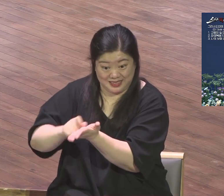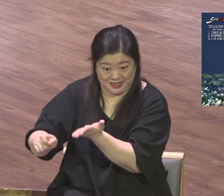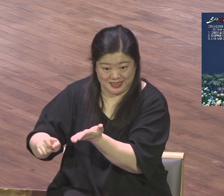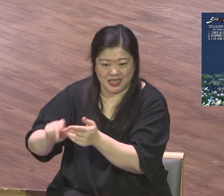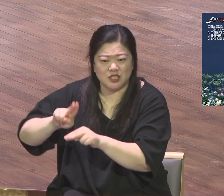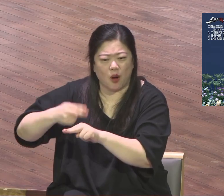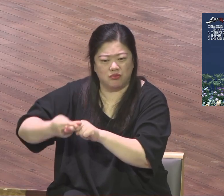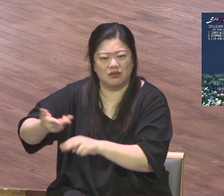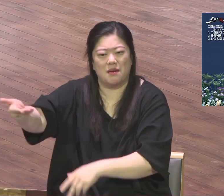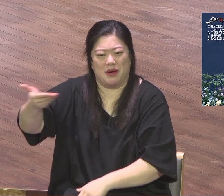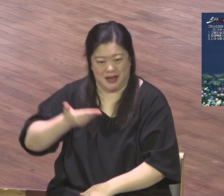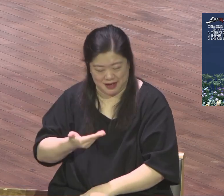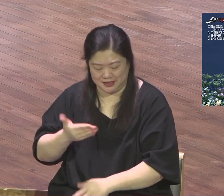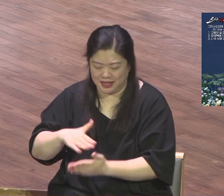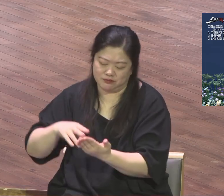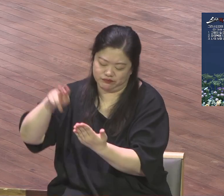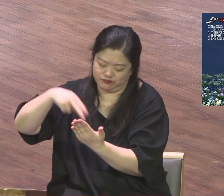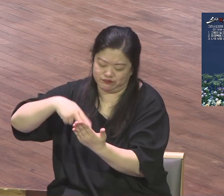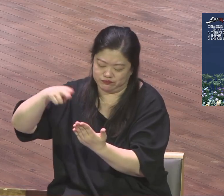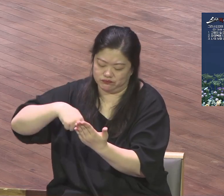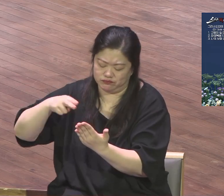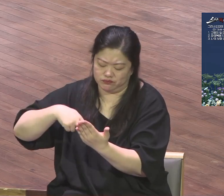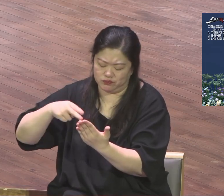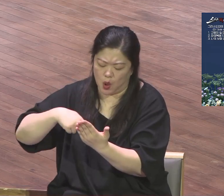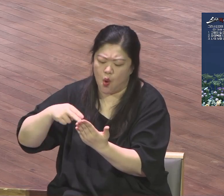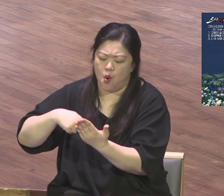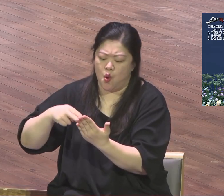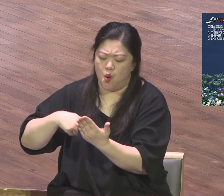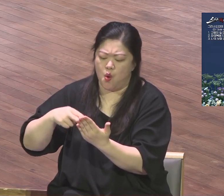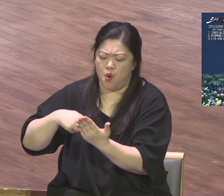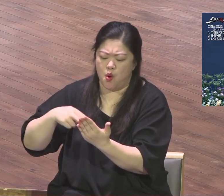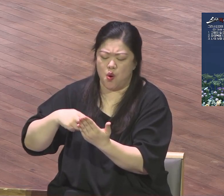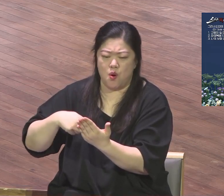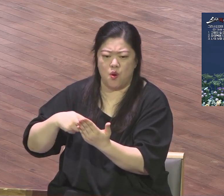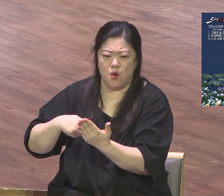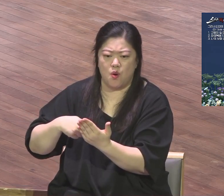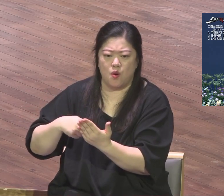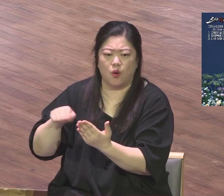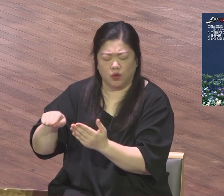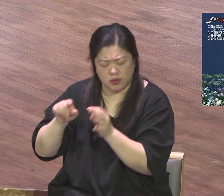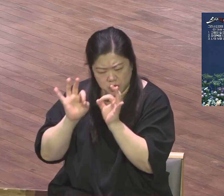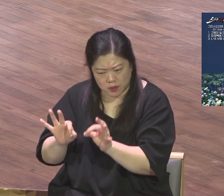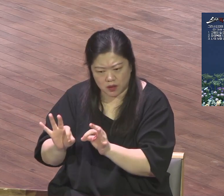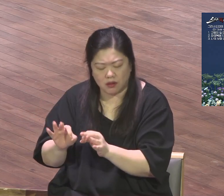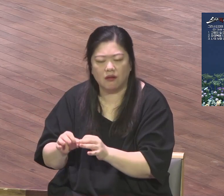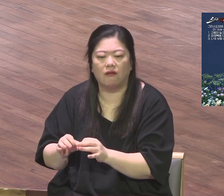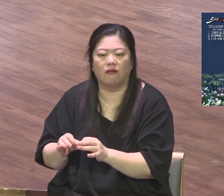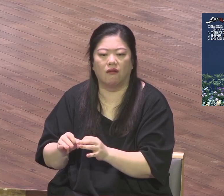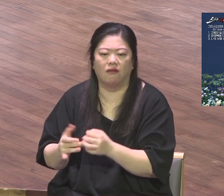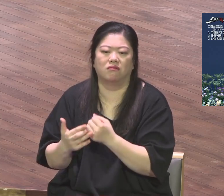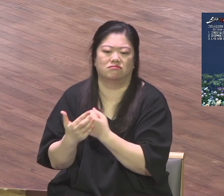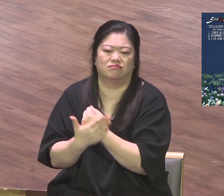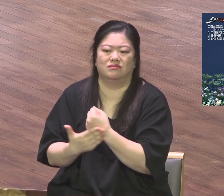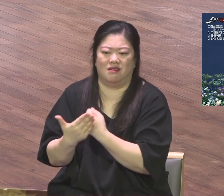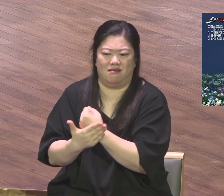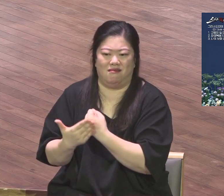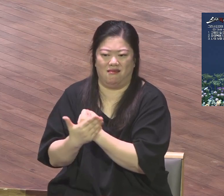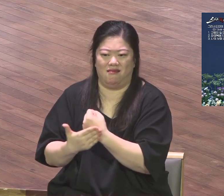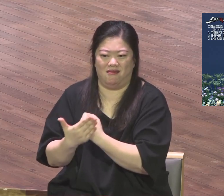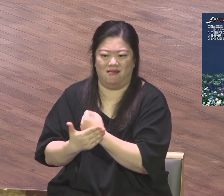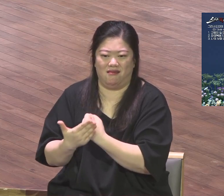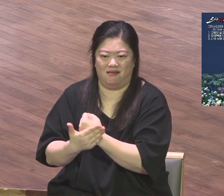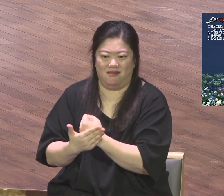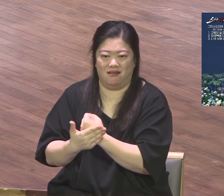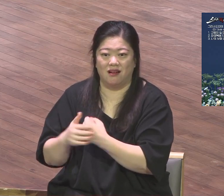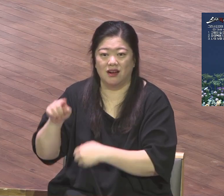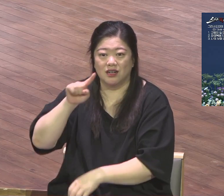목사님이 유명한 그 구세군의 일리안 부스의 말을 인용한 것이거든요. 저는 그것이 우리